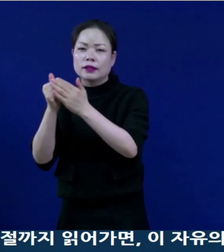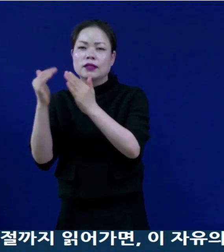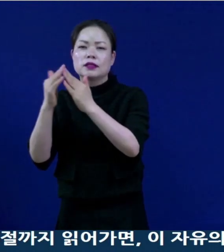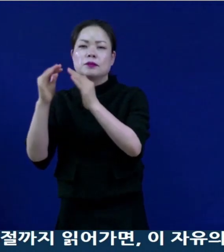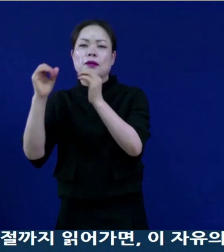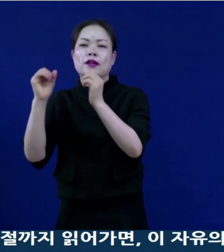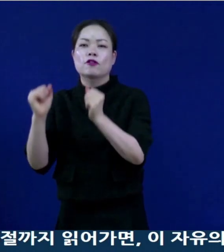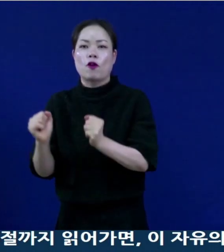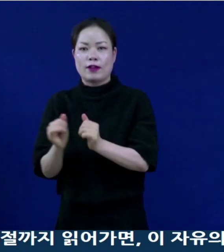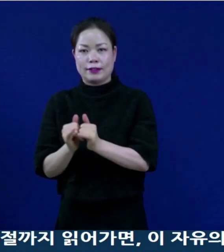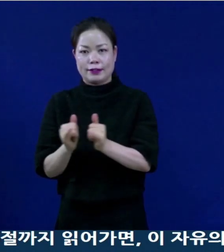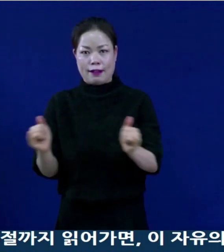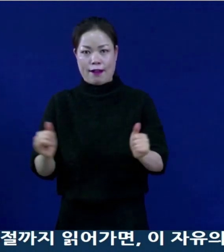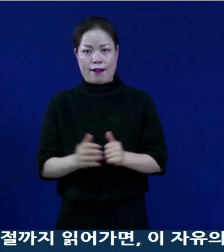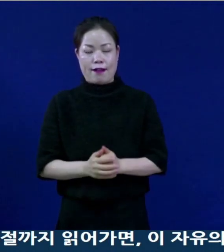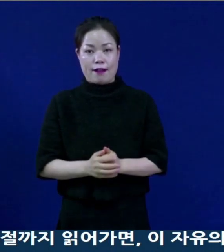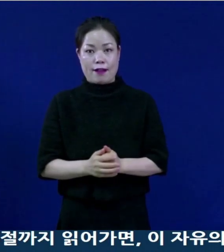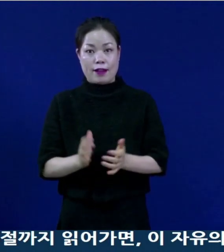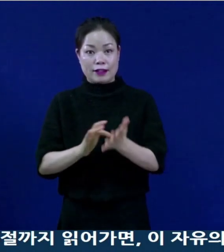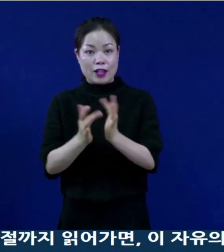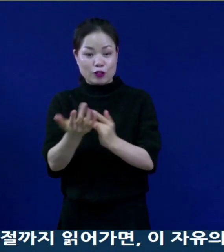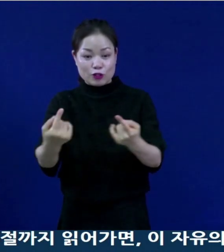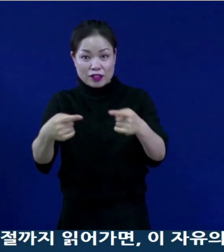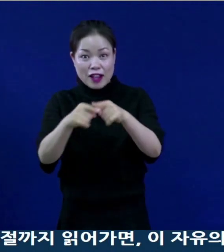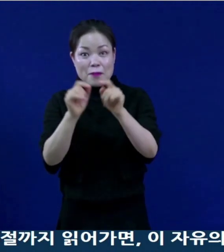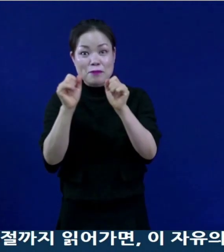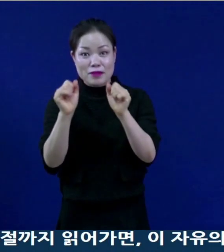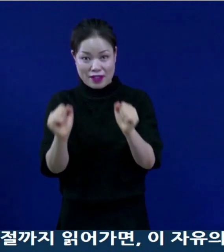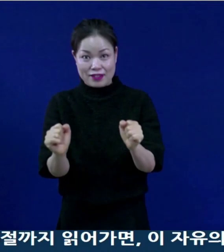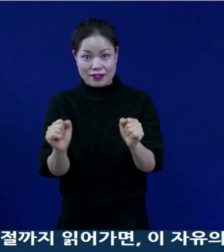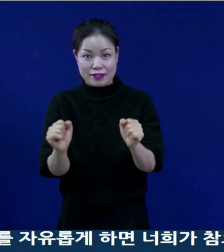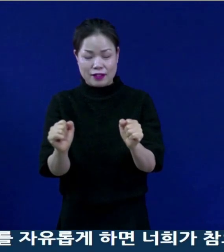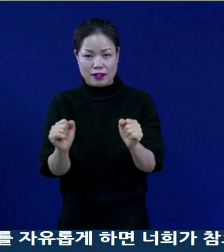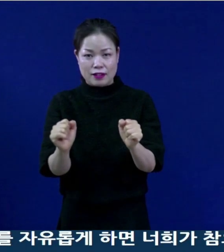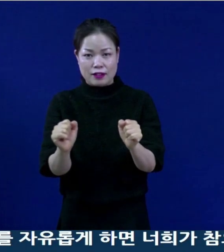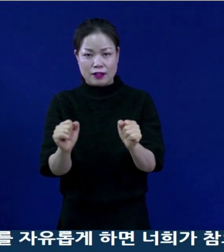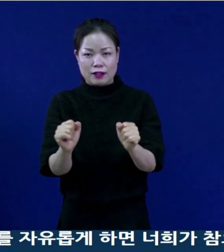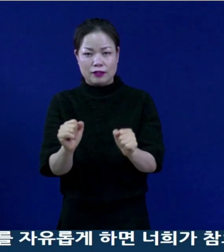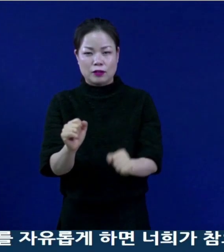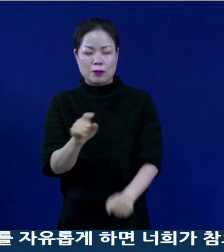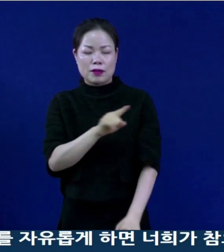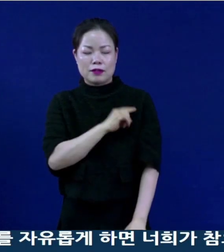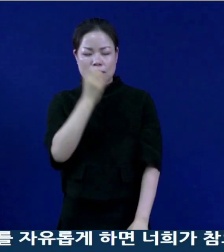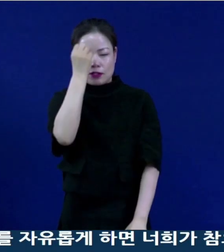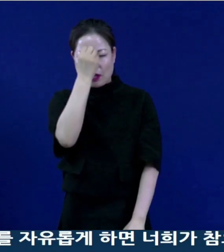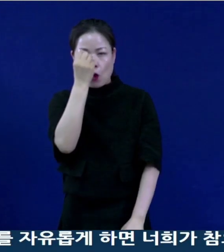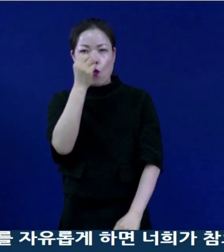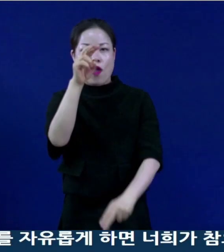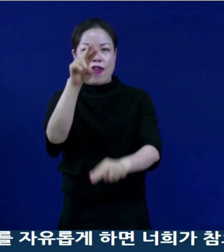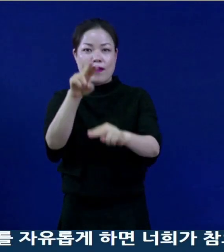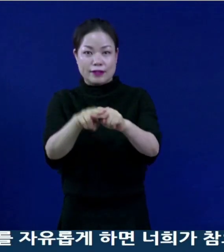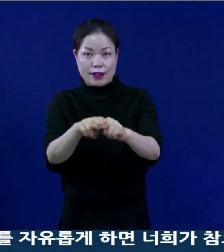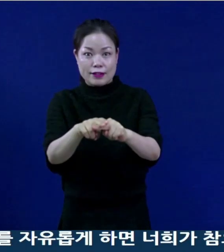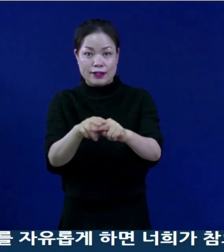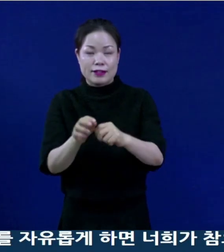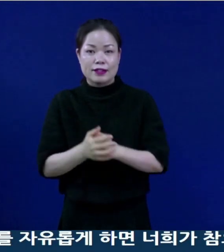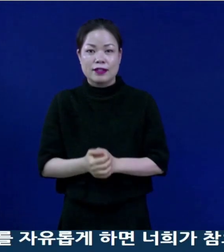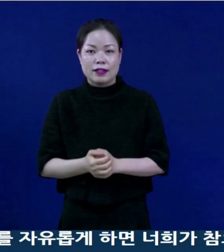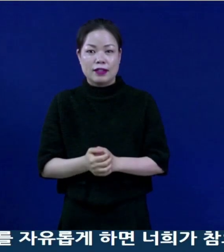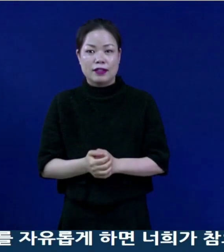거하는 자유예요. 예수님과 함께 거하는 겁니다. 이게 최고의 자유라는 겁니다. 여러분,